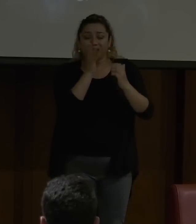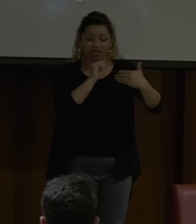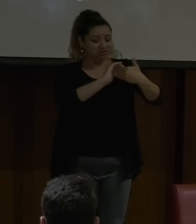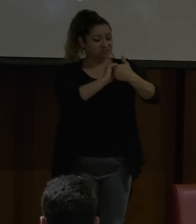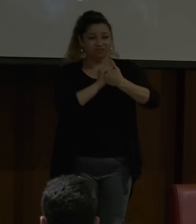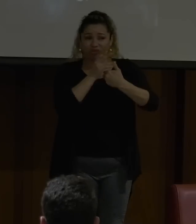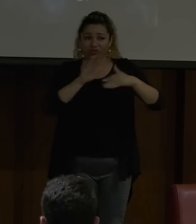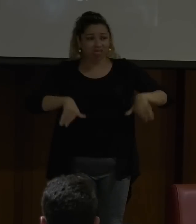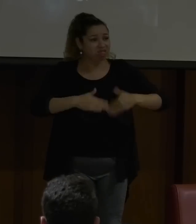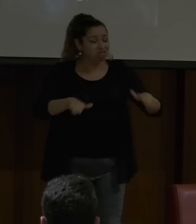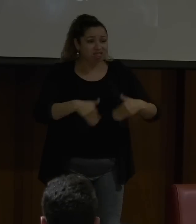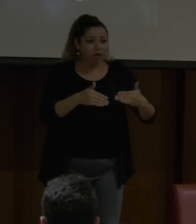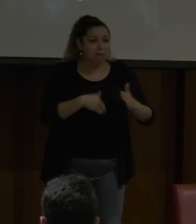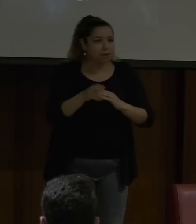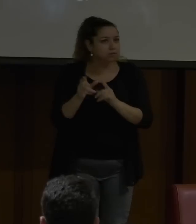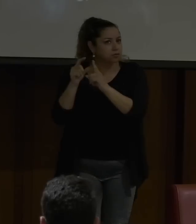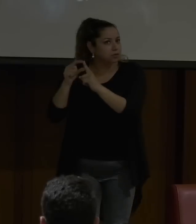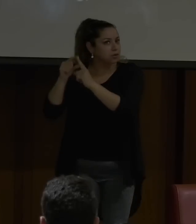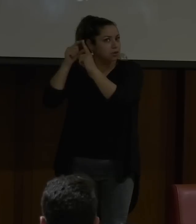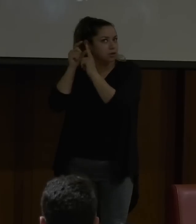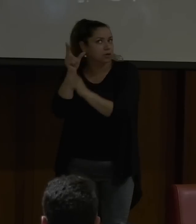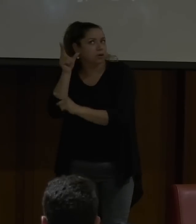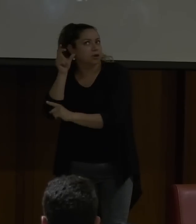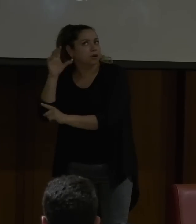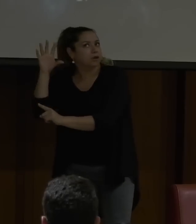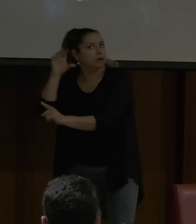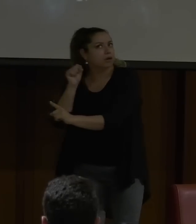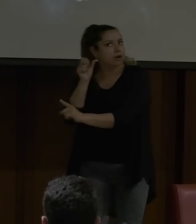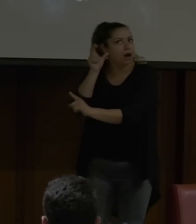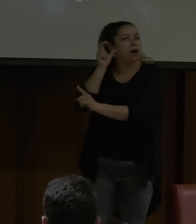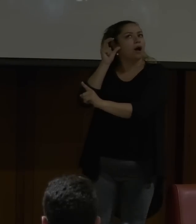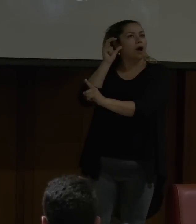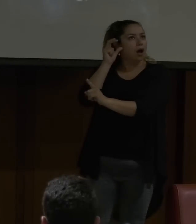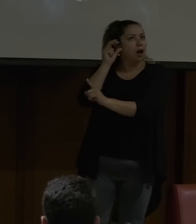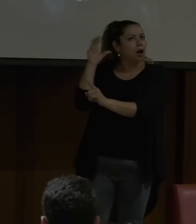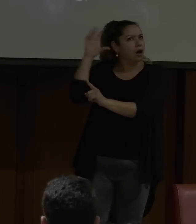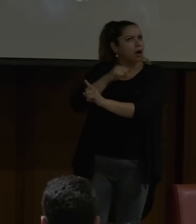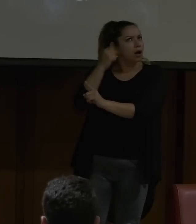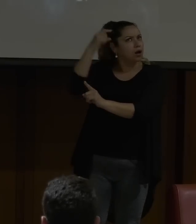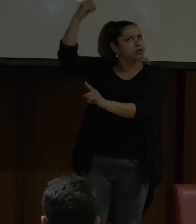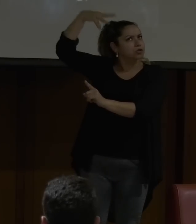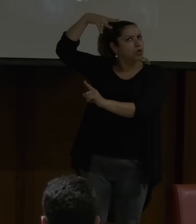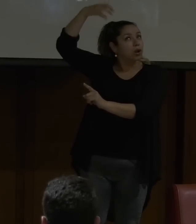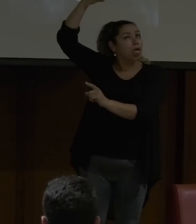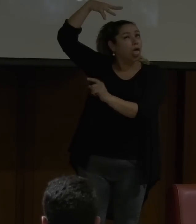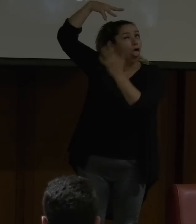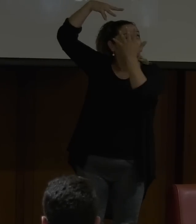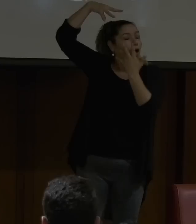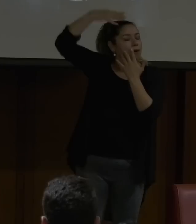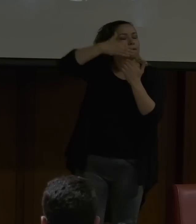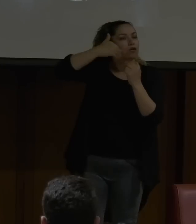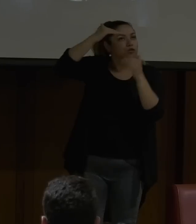sino cuando oí una palabra que decía sombra, y me acercaba y encontraba que allí no daba sol. Así me daba cuenta que era la